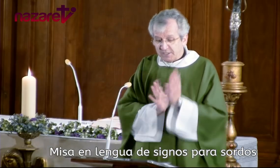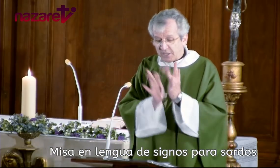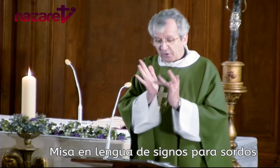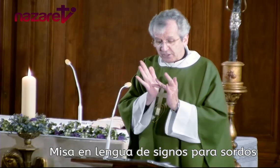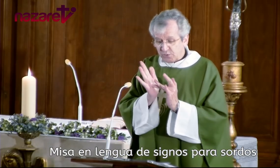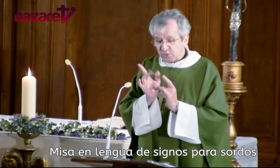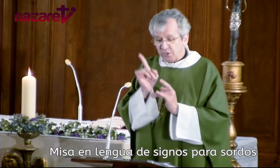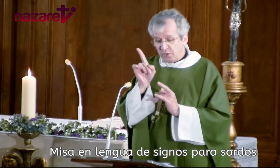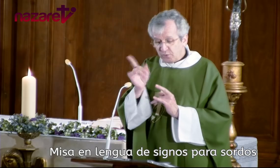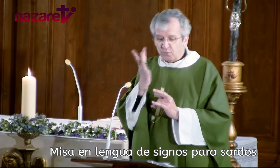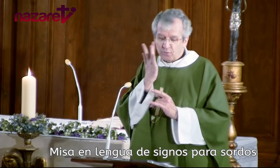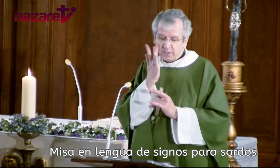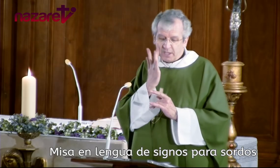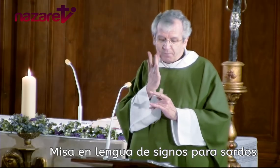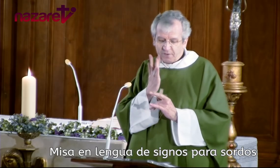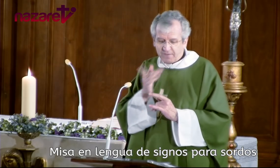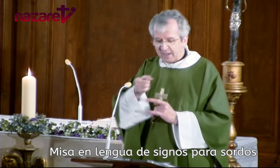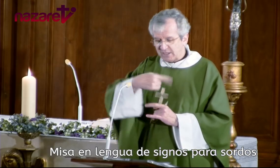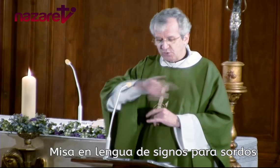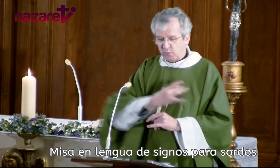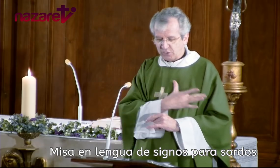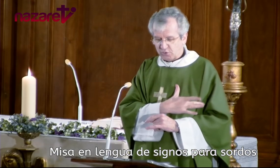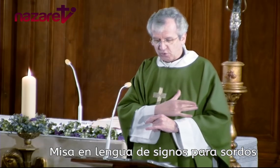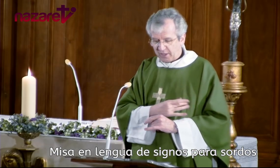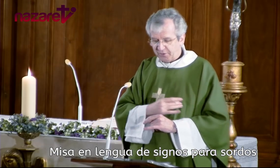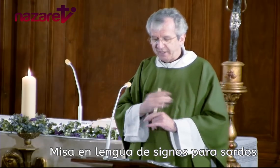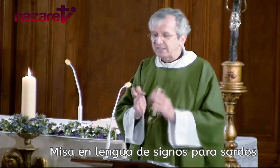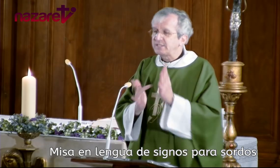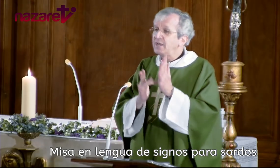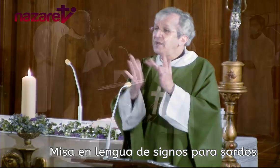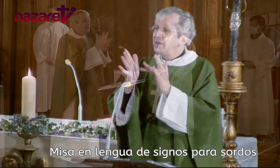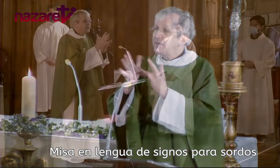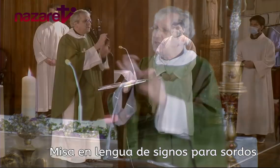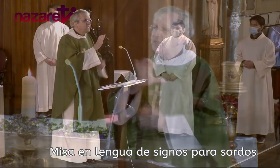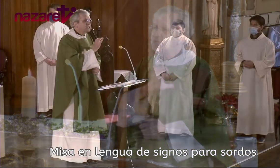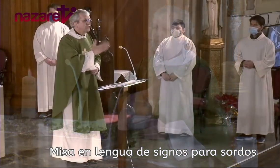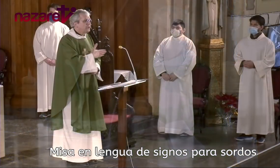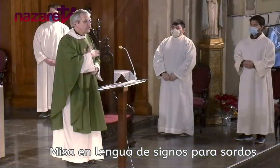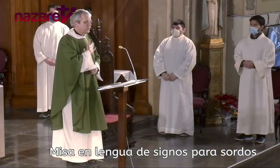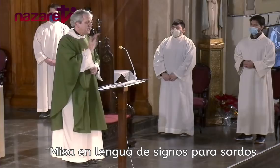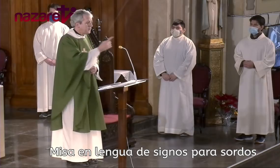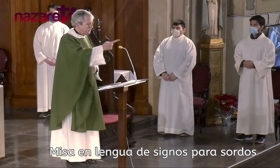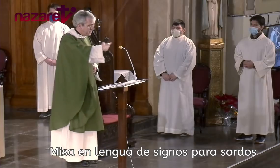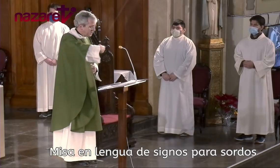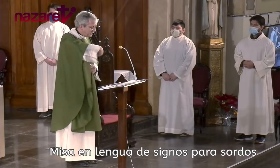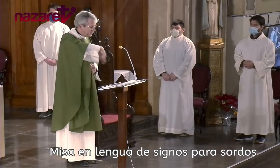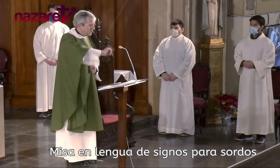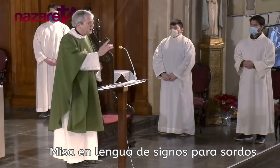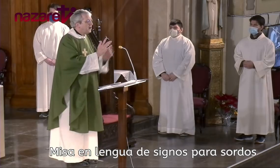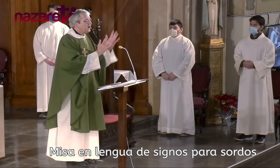Señor Jesús, tú que purificas nuestros corazones, Cristo, ten